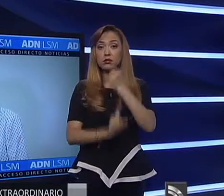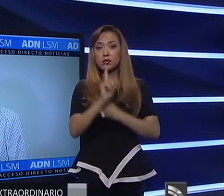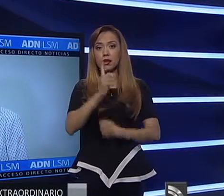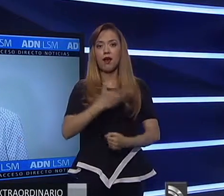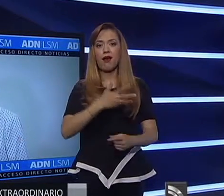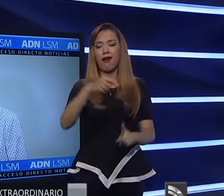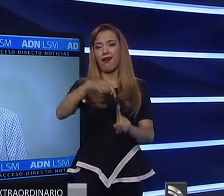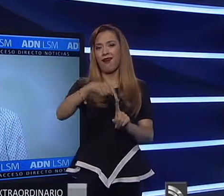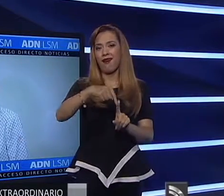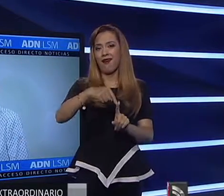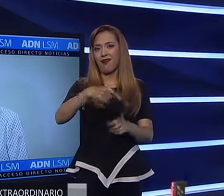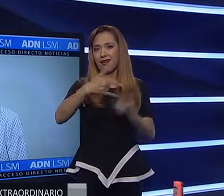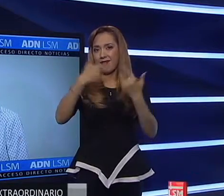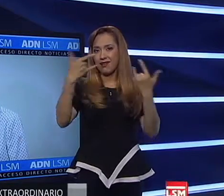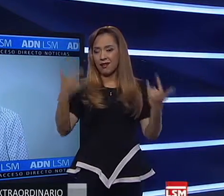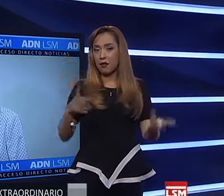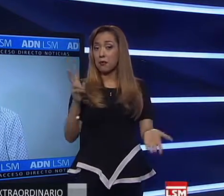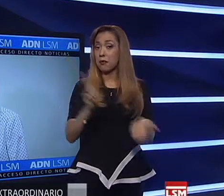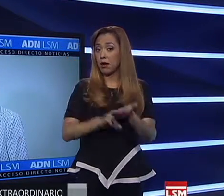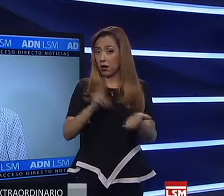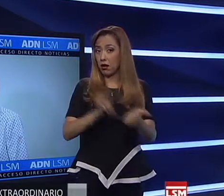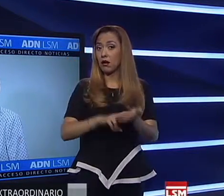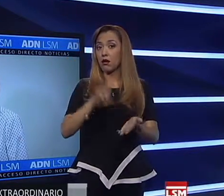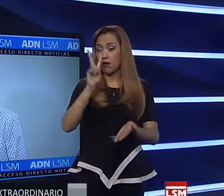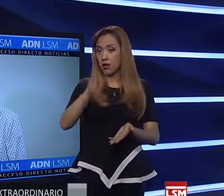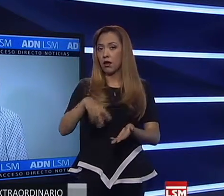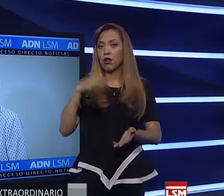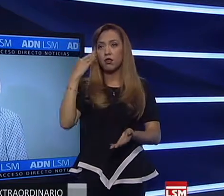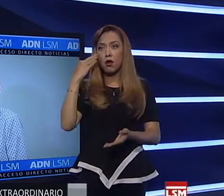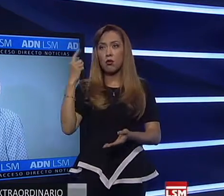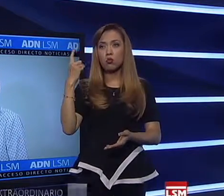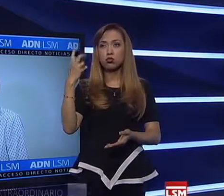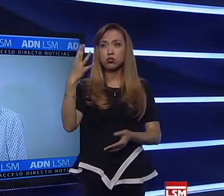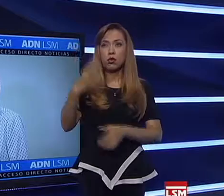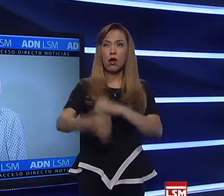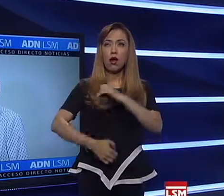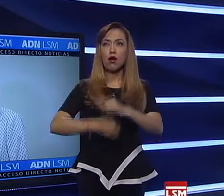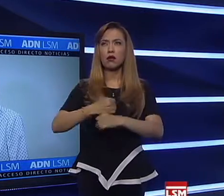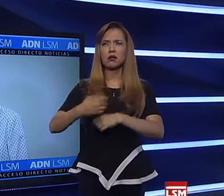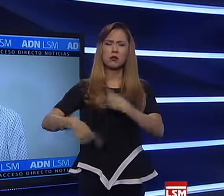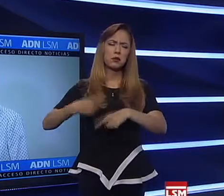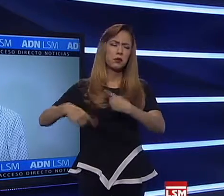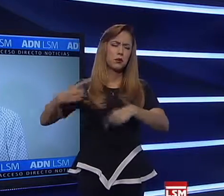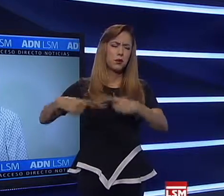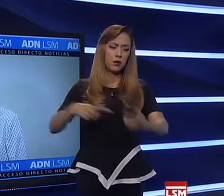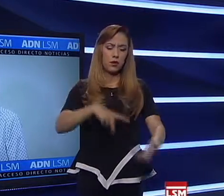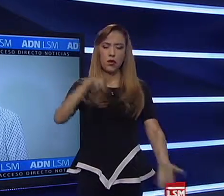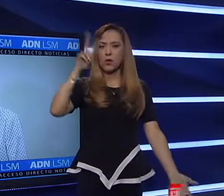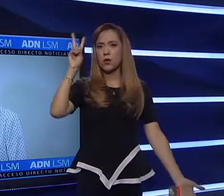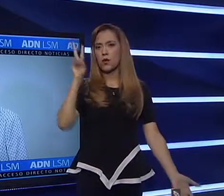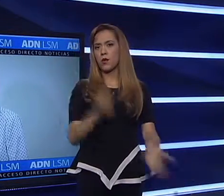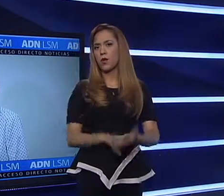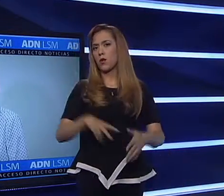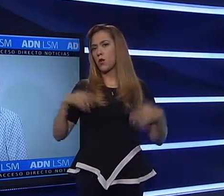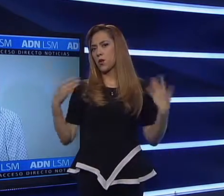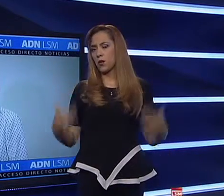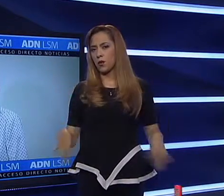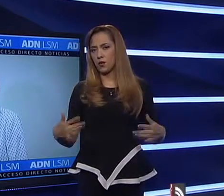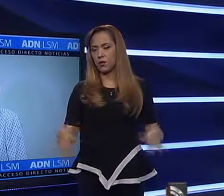patrimonio cuyo valor con el paso del tiempo se ha vuelto extraordinario. En el auditorio Jorge Carpizo de